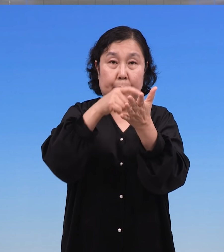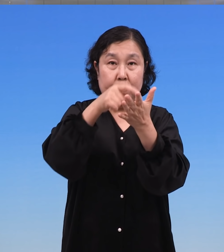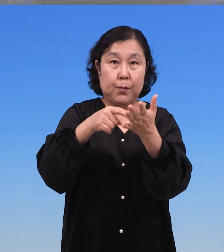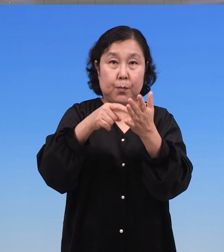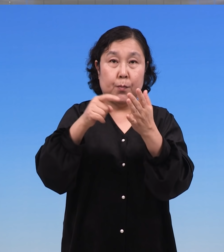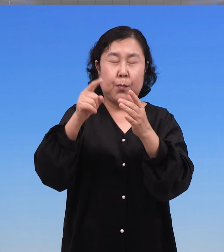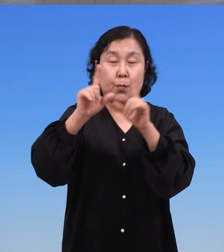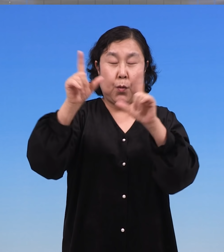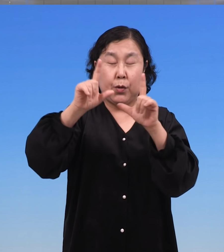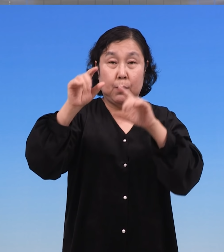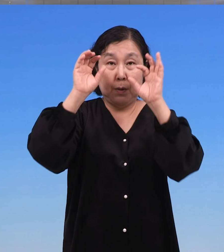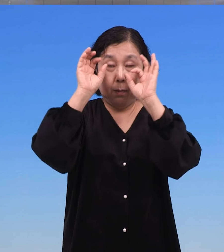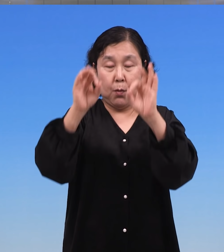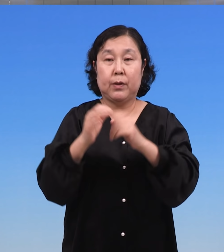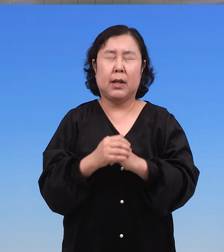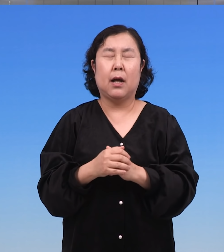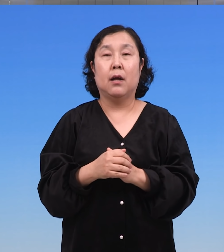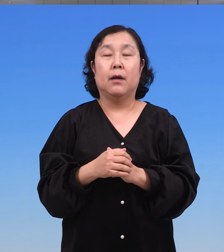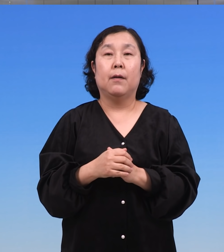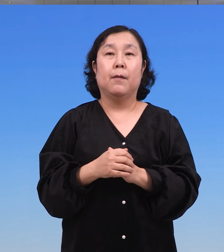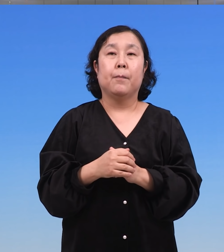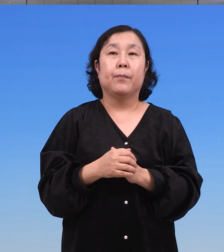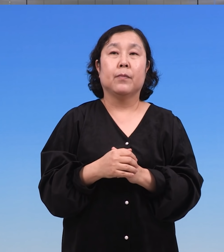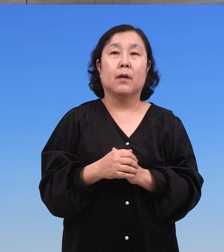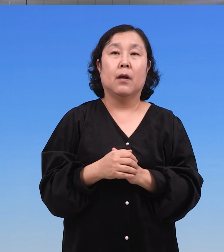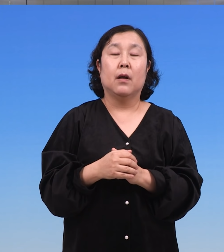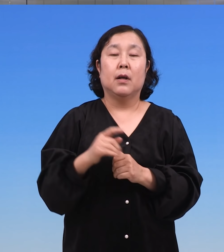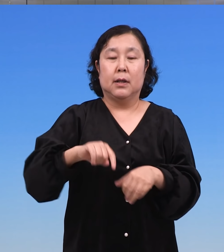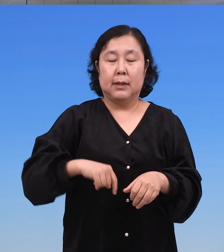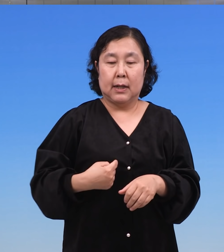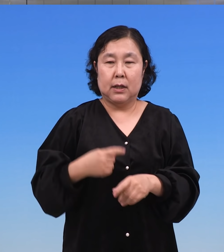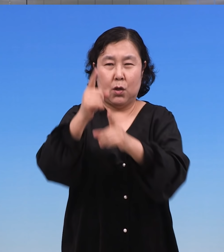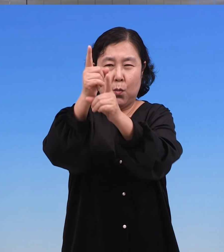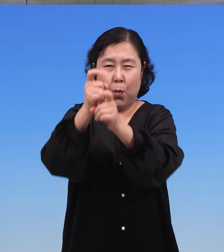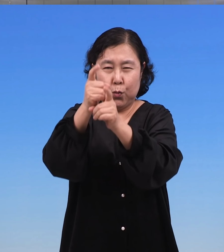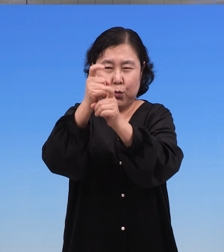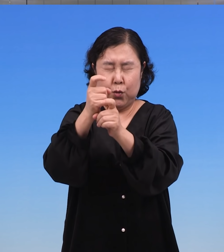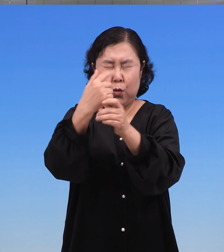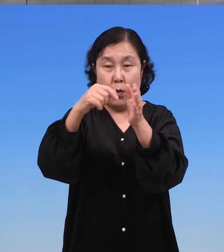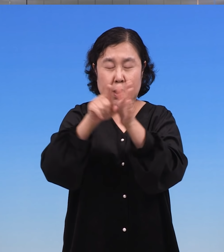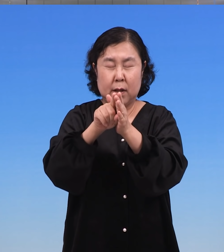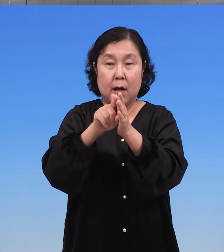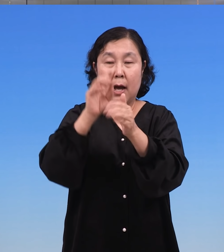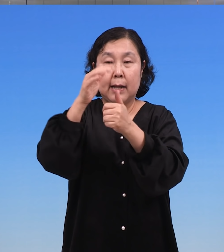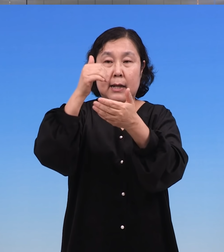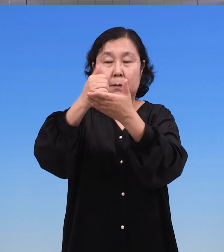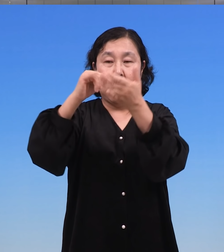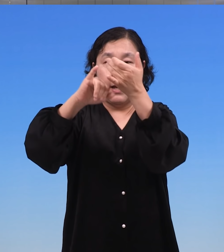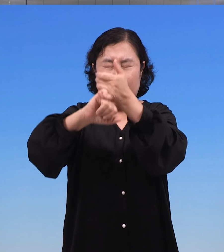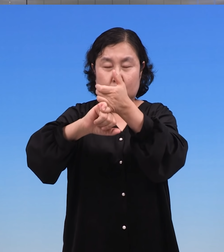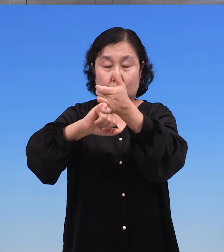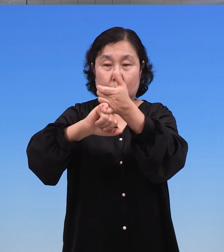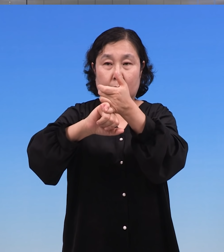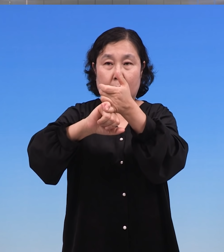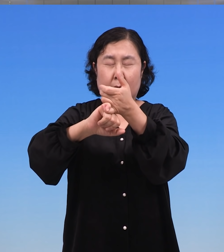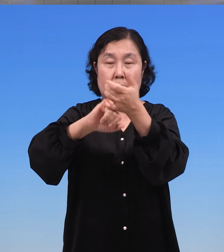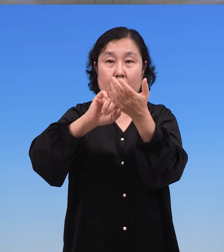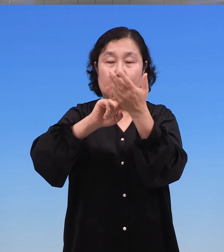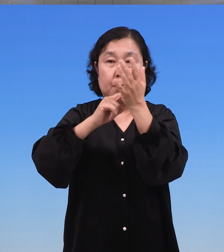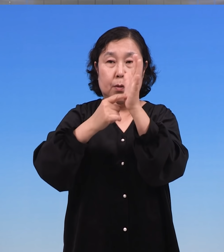과정에서 야곱의 아들들이 저지르는 잘못이 뭔가 하면은 자기들이 그 복수극을 위해 가지고 하나님의